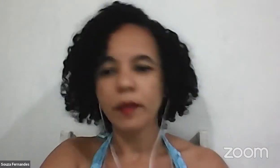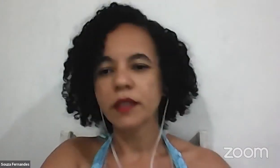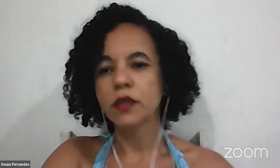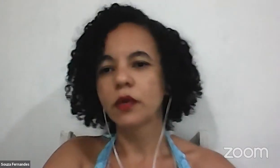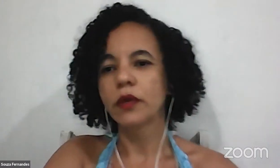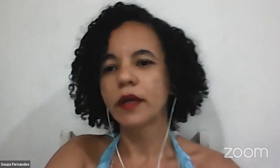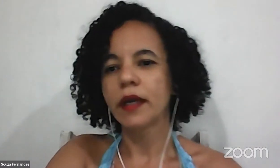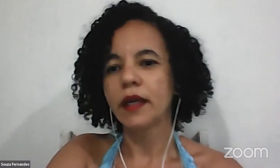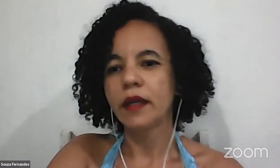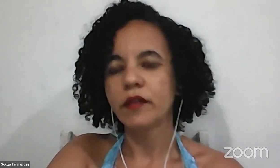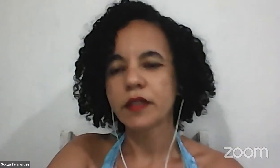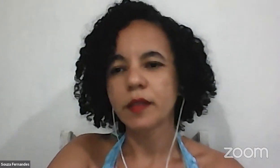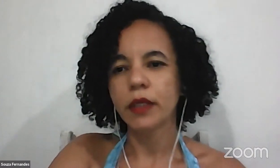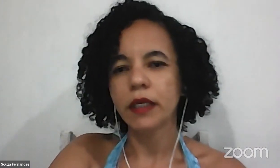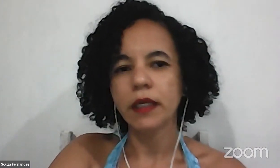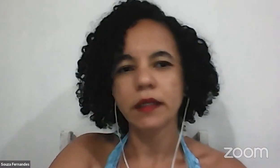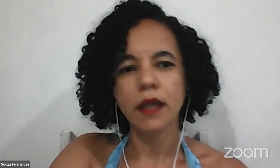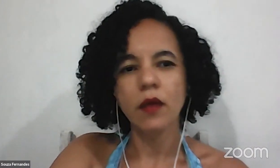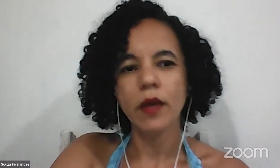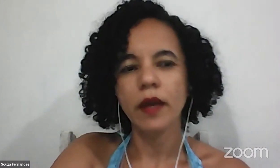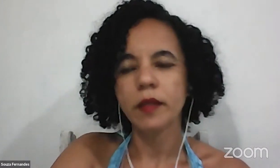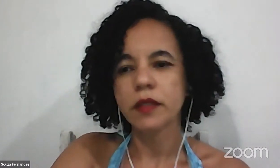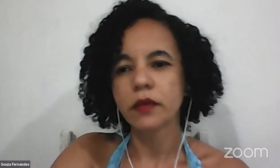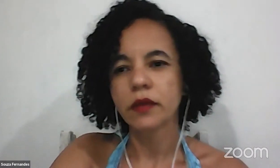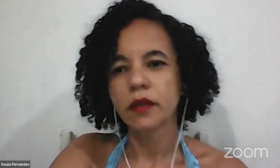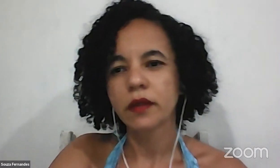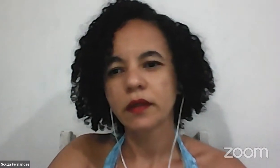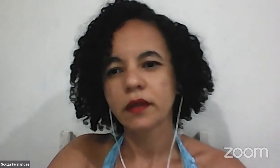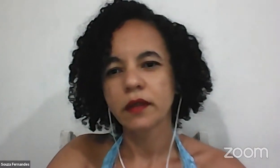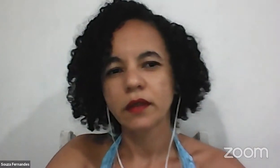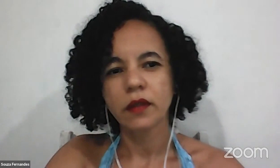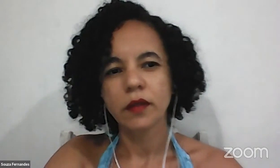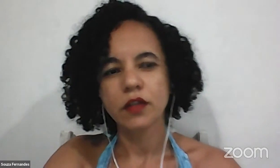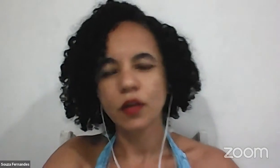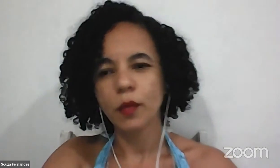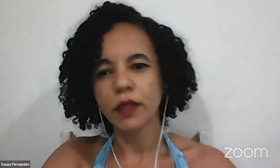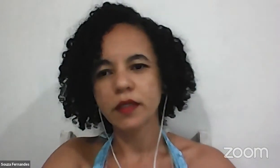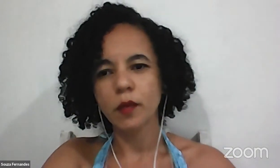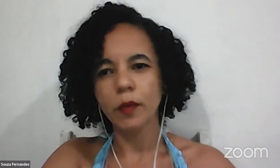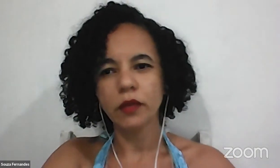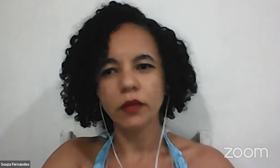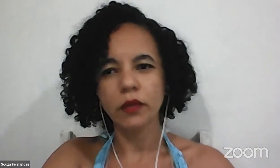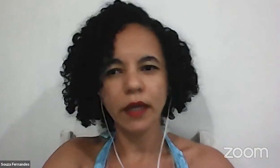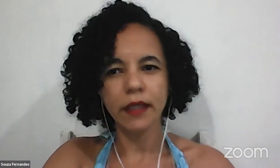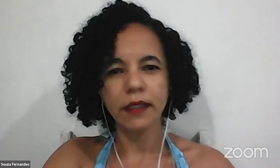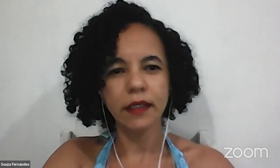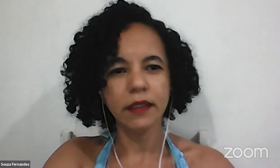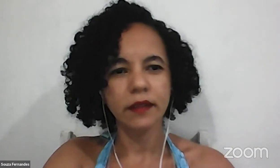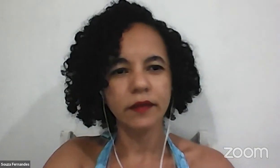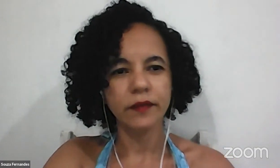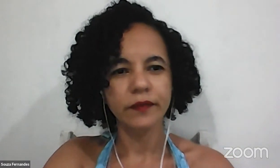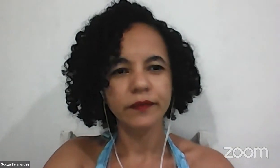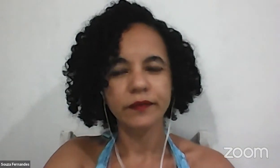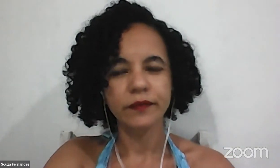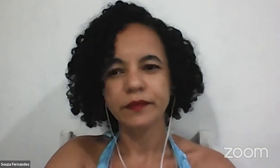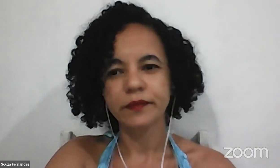O Emerson, você poderia entrar, o Emerson? Só por esse momento no lugar